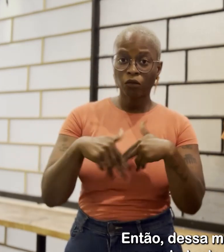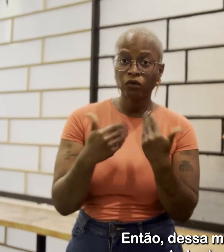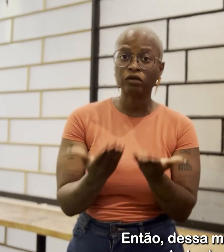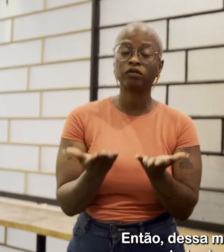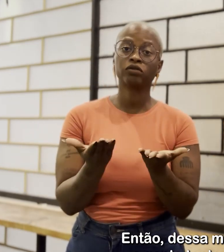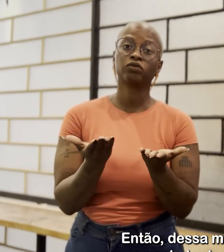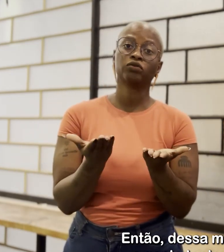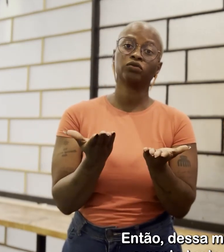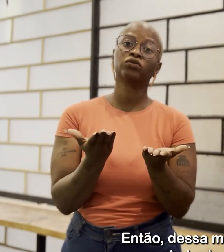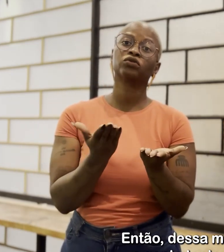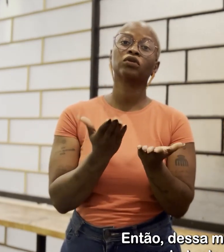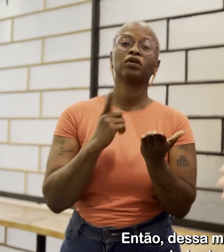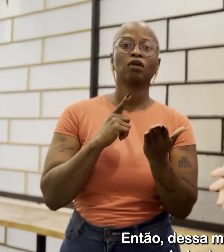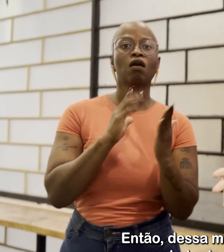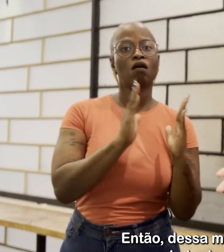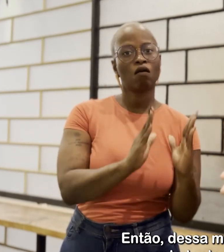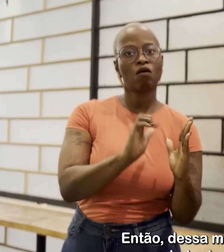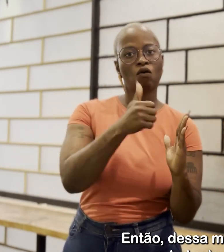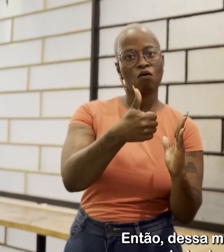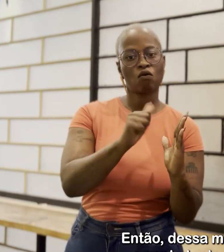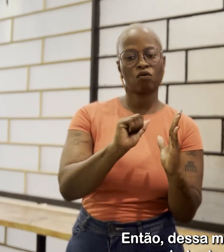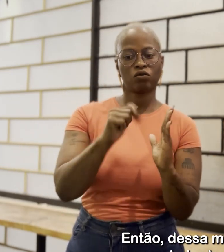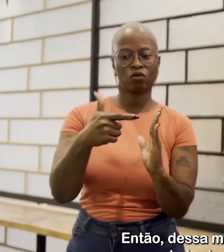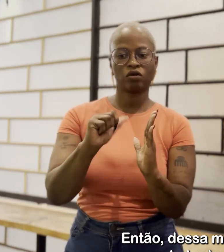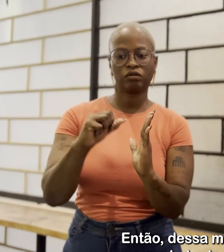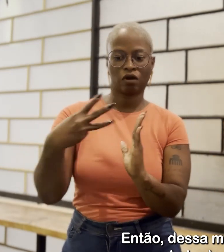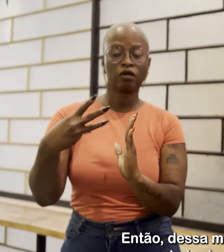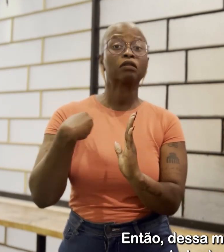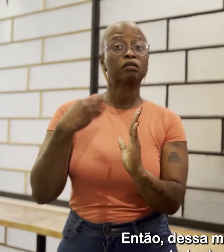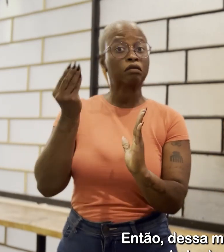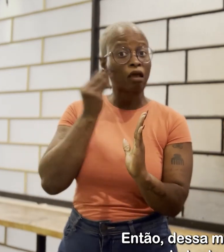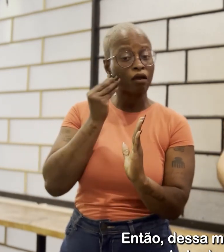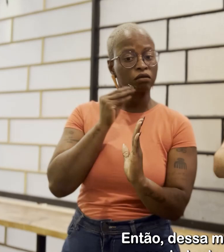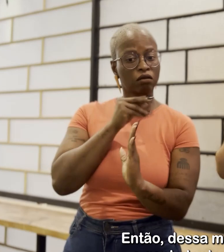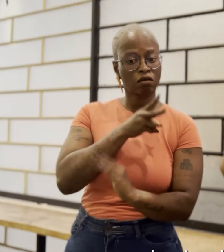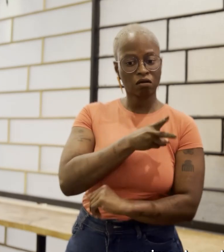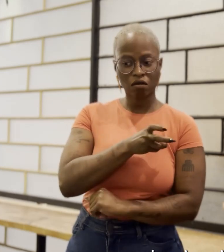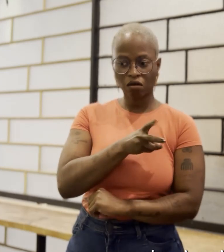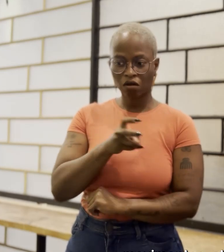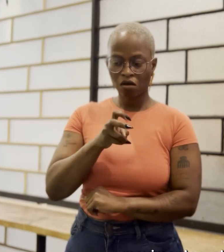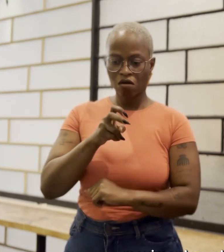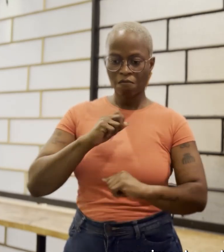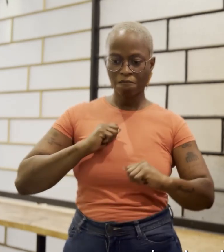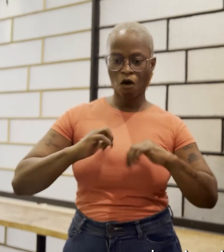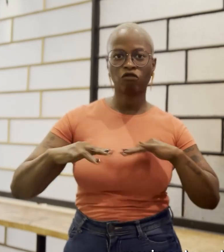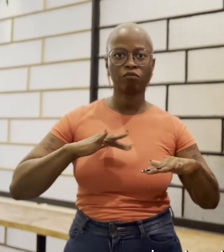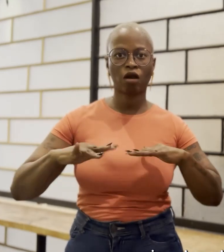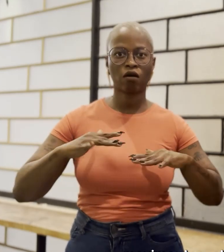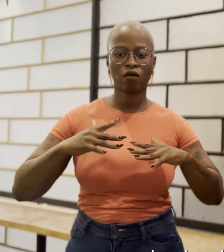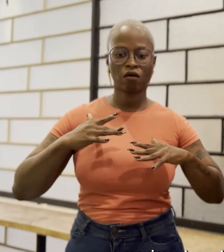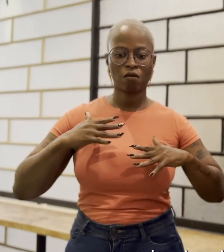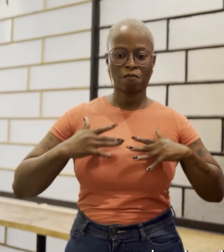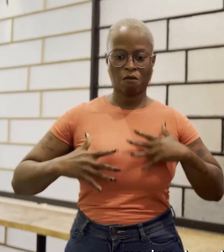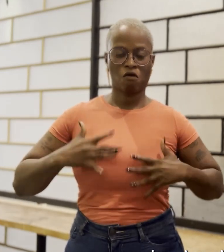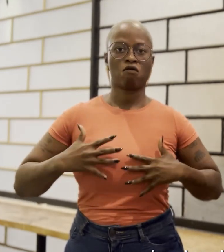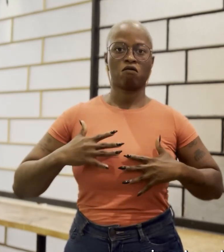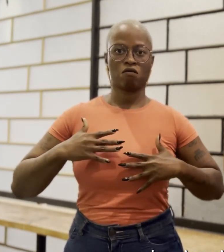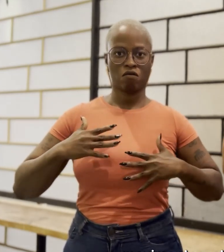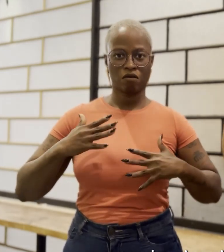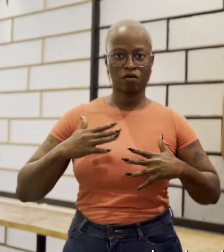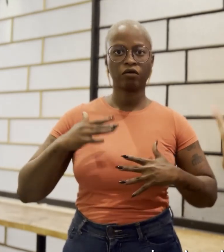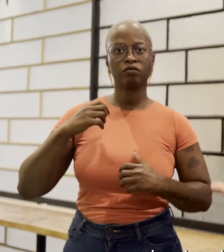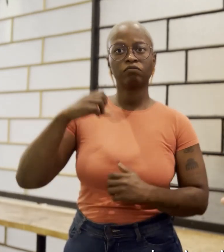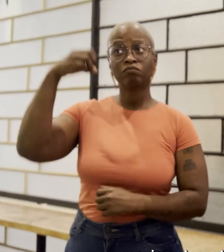maneira, as 3 cenas a gente tenta, através dos nossos movimentos, através